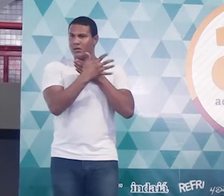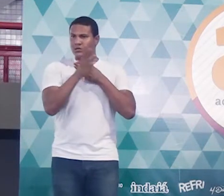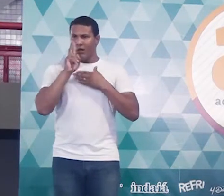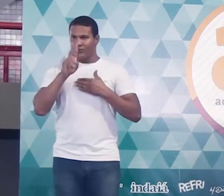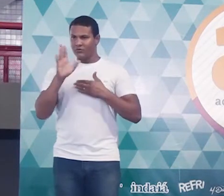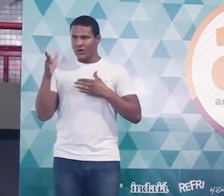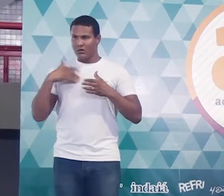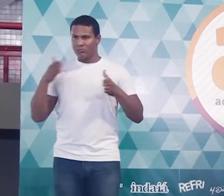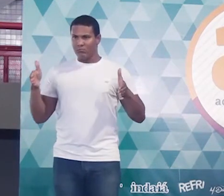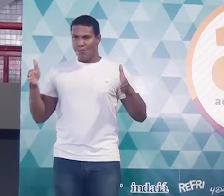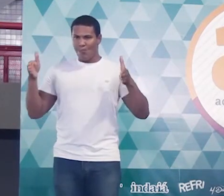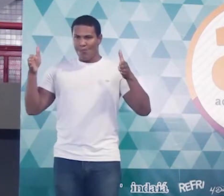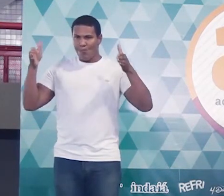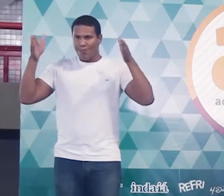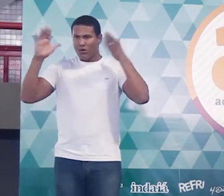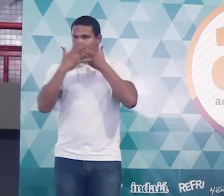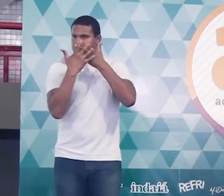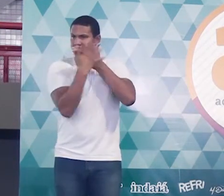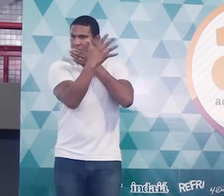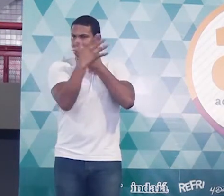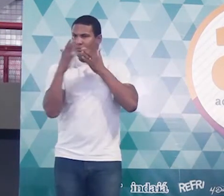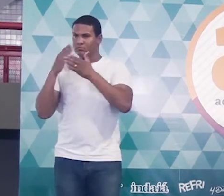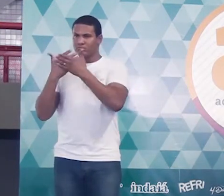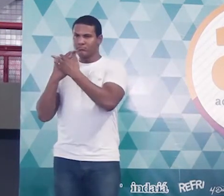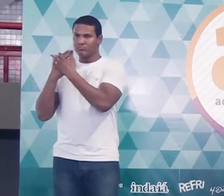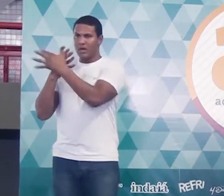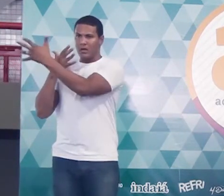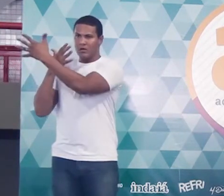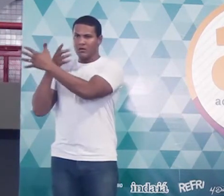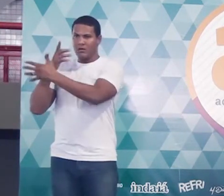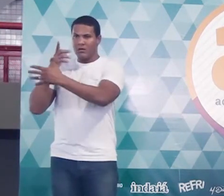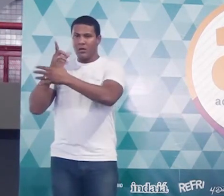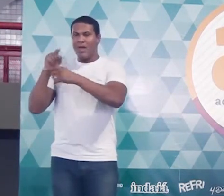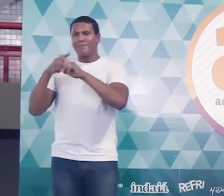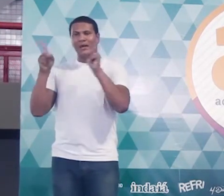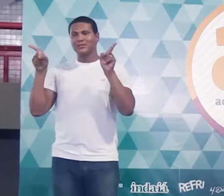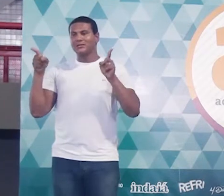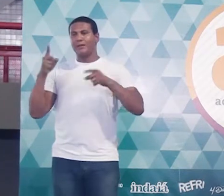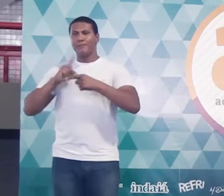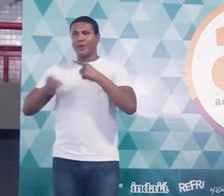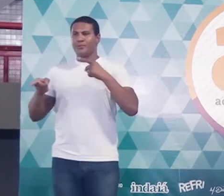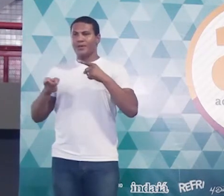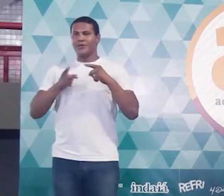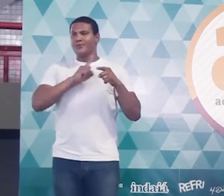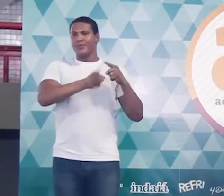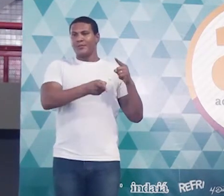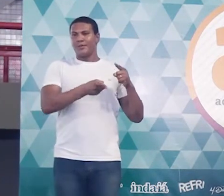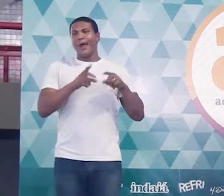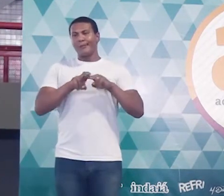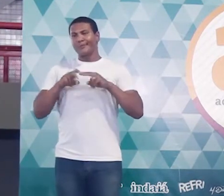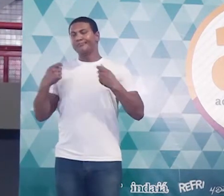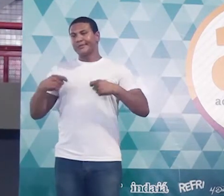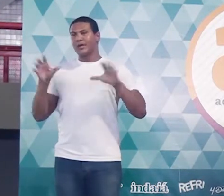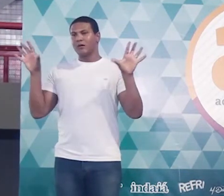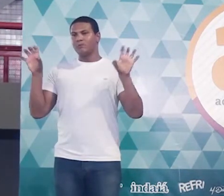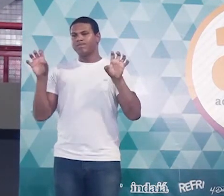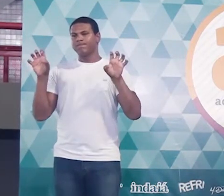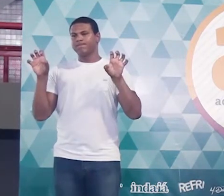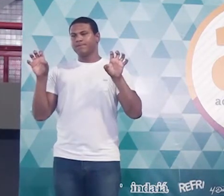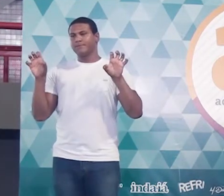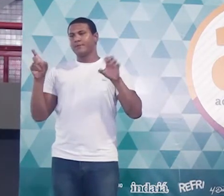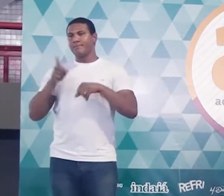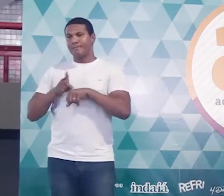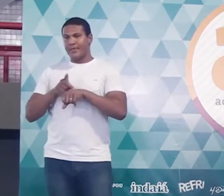radiação. Você pode pegar no vidro, que ele está mais aquecido do que a parte interna, inclusive, do carro. Porque ele é escuro, tá?